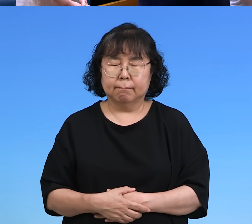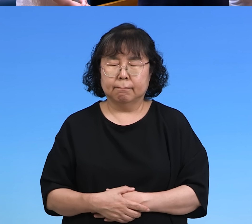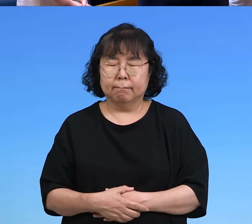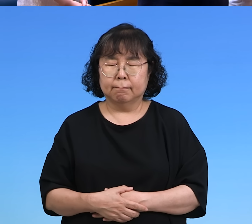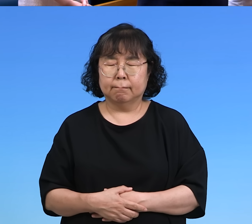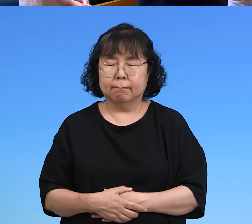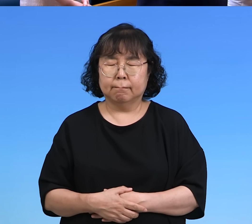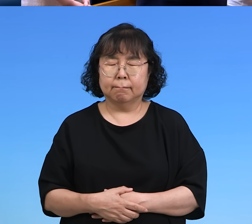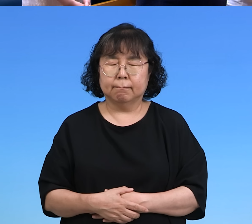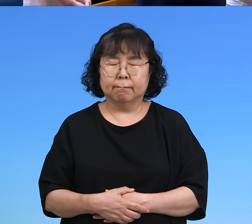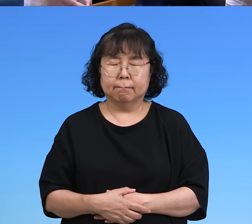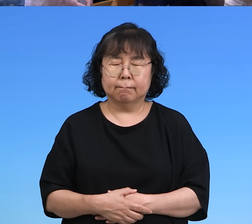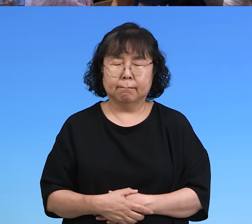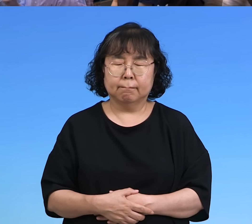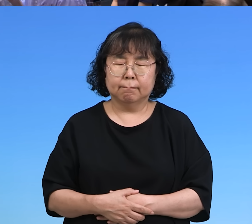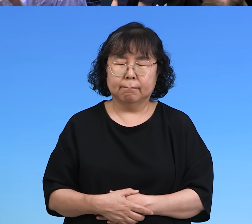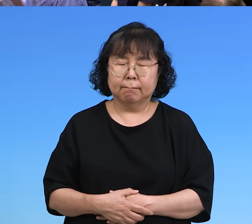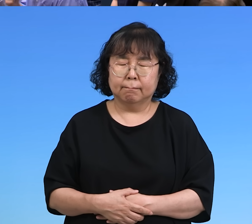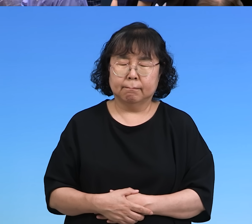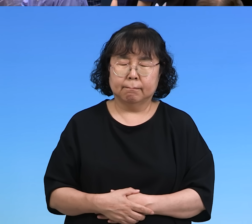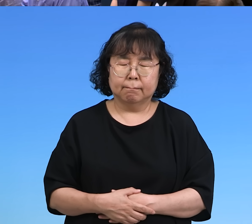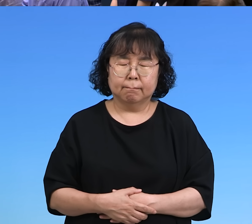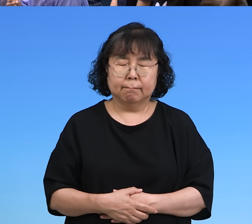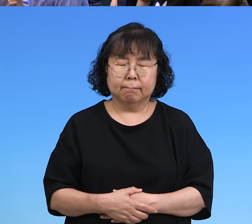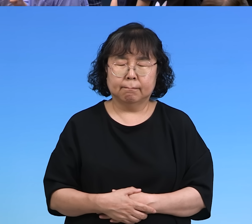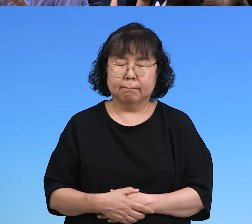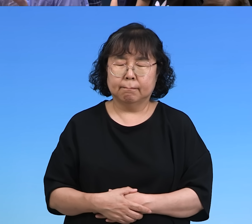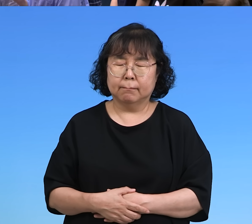사람들의 칭찬이 있다 할지라도 하나님,